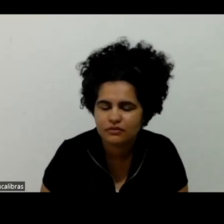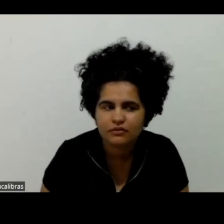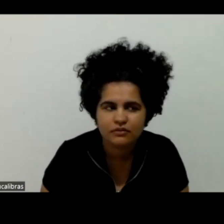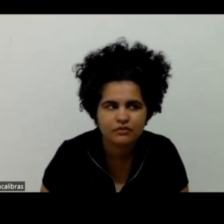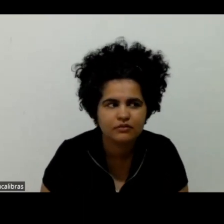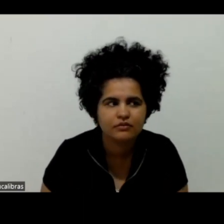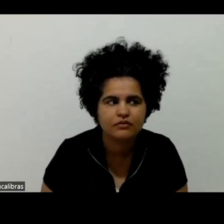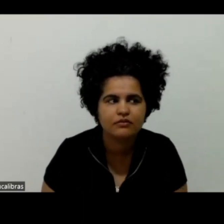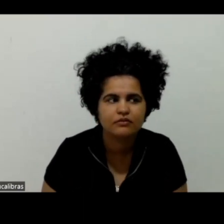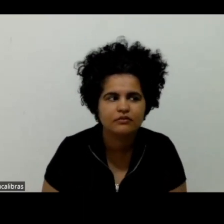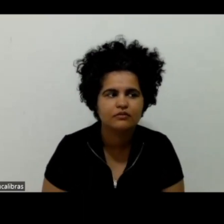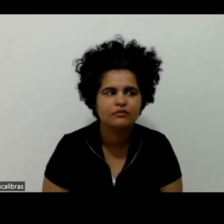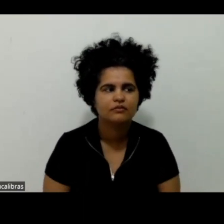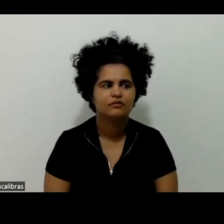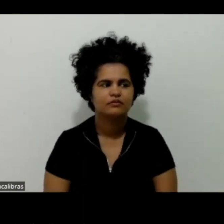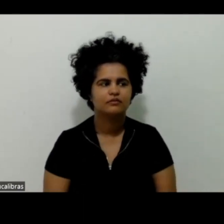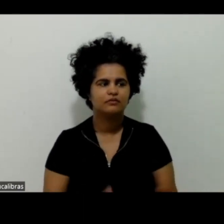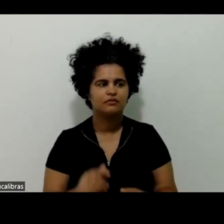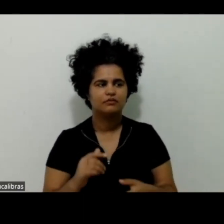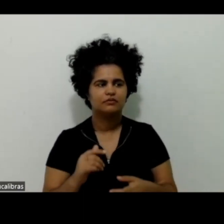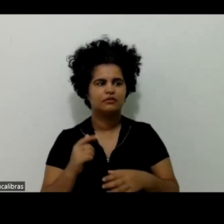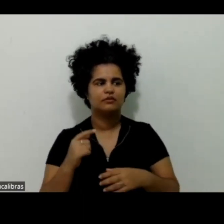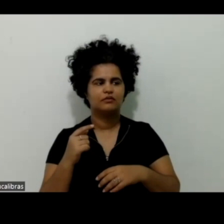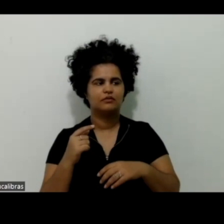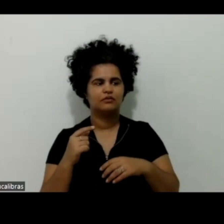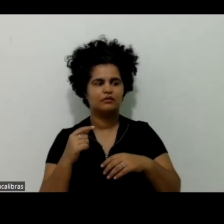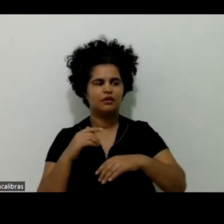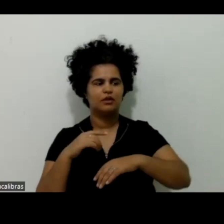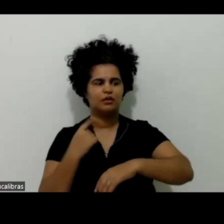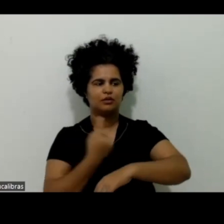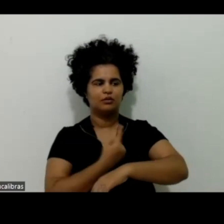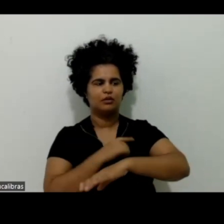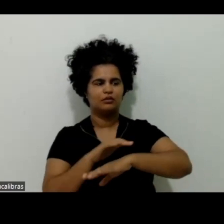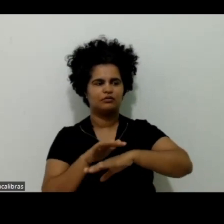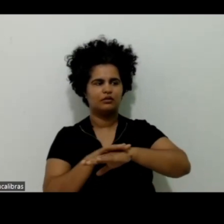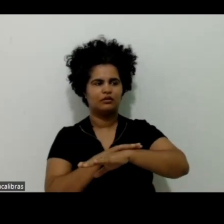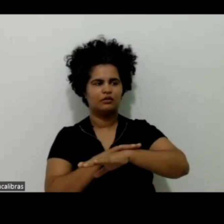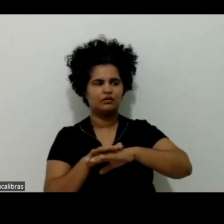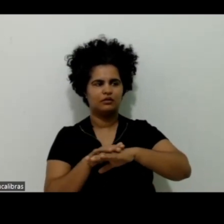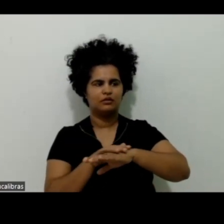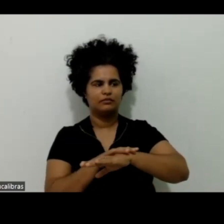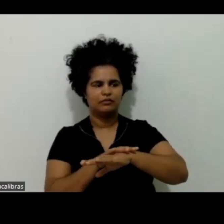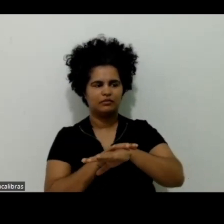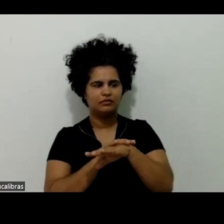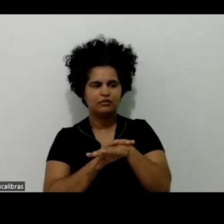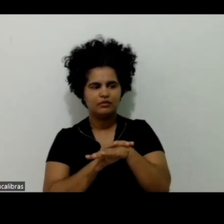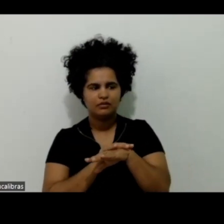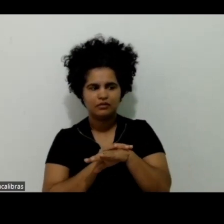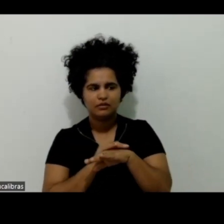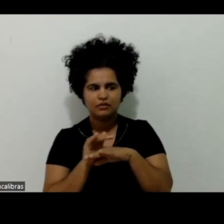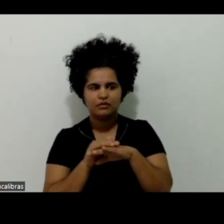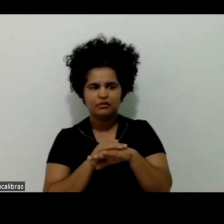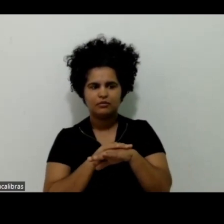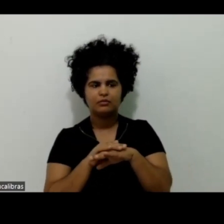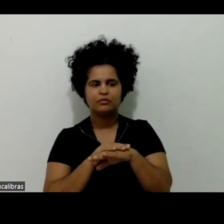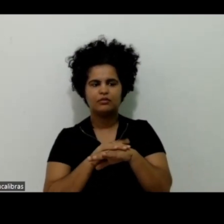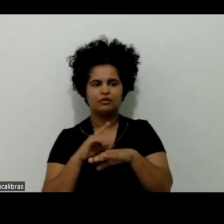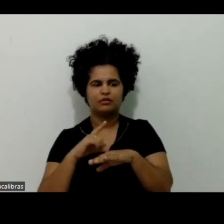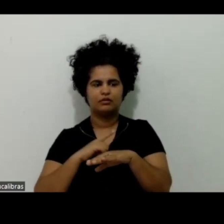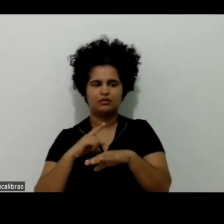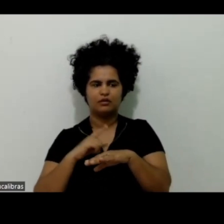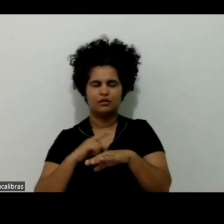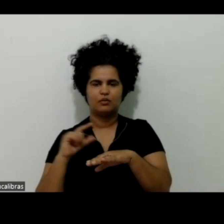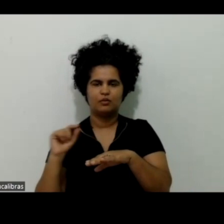ele diz o seguinte: nossa pele teve uma audição de raça e exploração de classe,